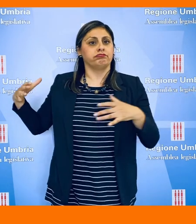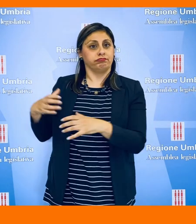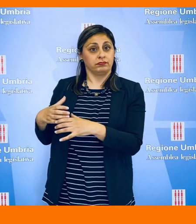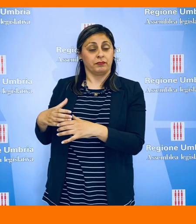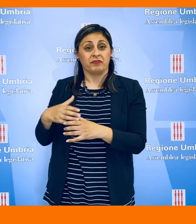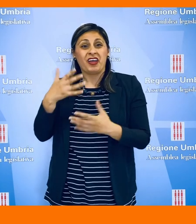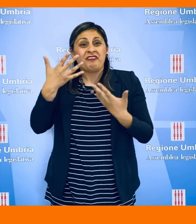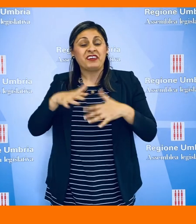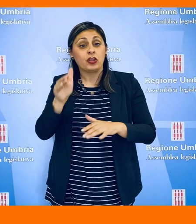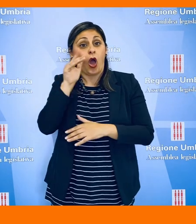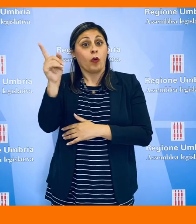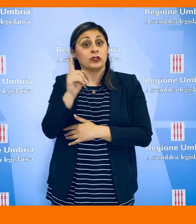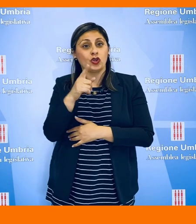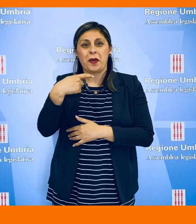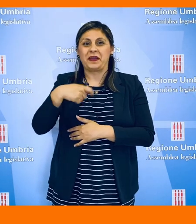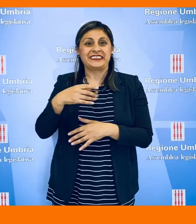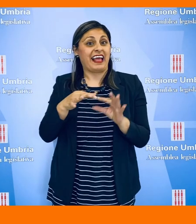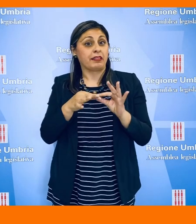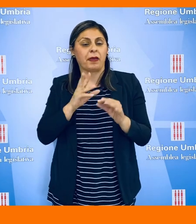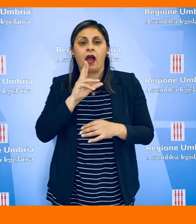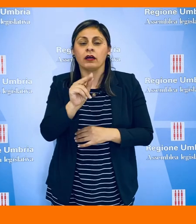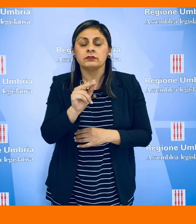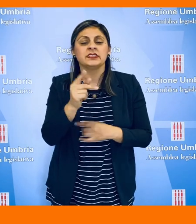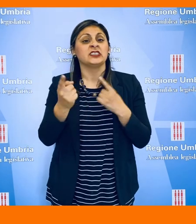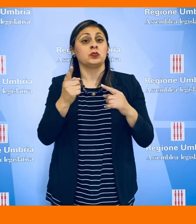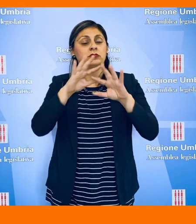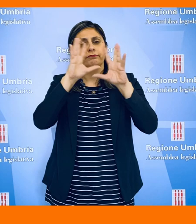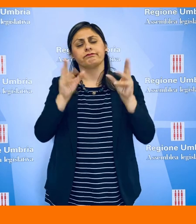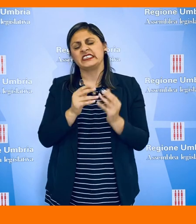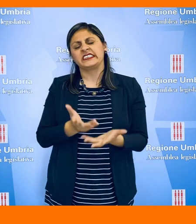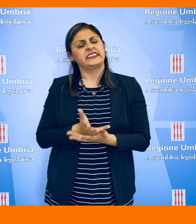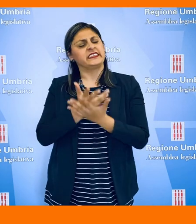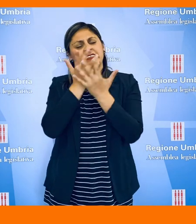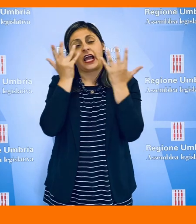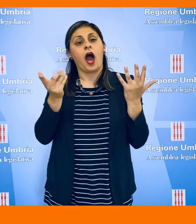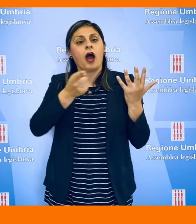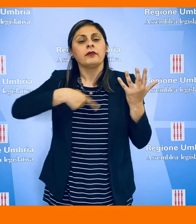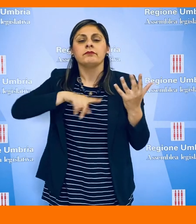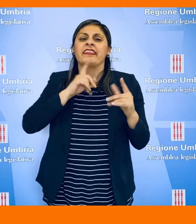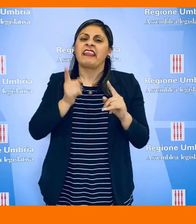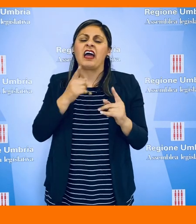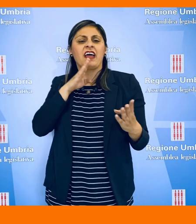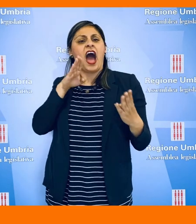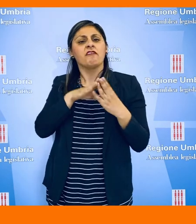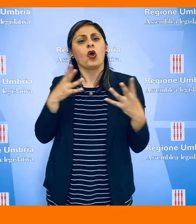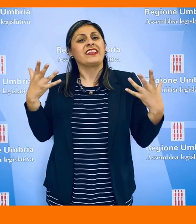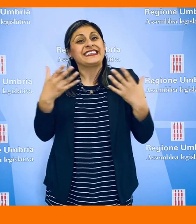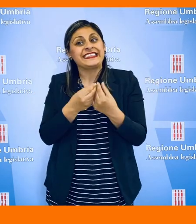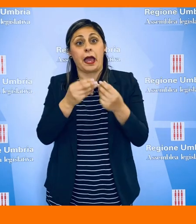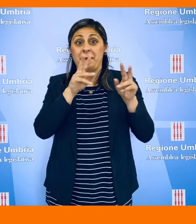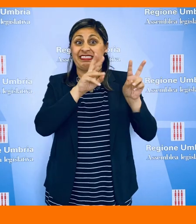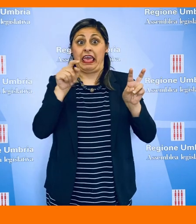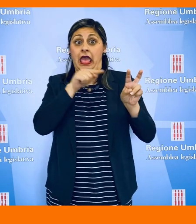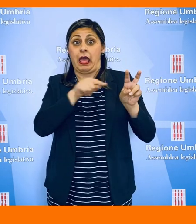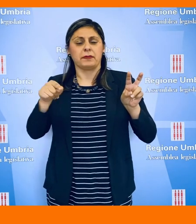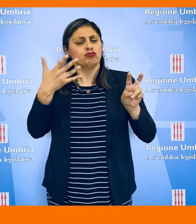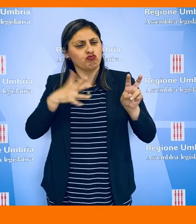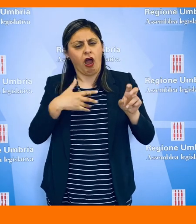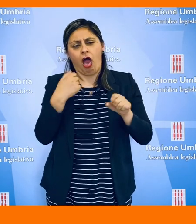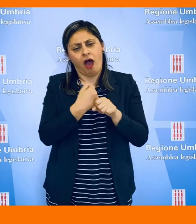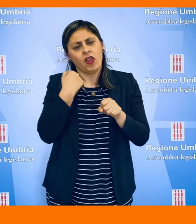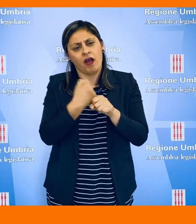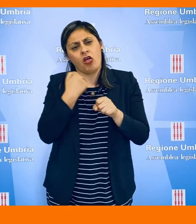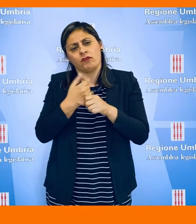la presidente della commissione, Eleonora Pace, ha detto che il quadro della situazione è molto chiaro. Abbiamo l'intenzione di affrontare insieme temi su cui già